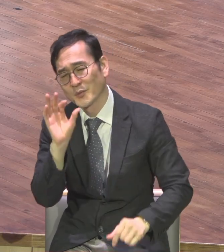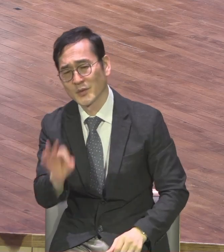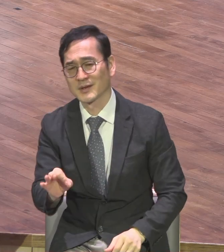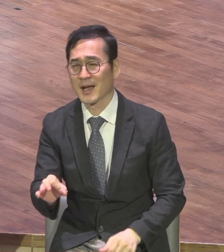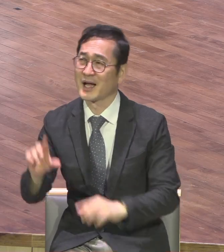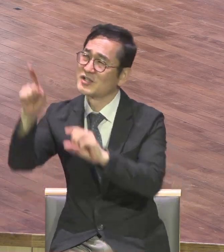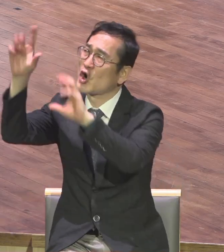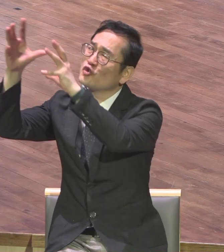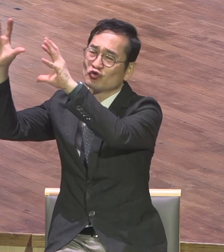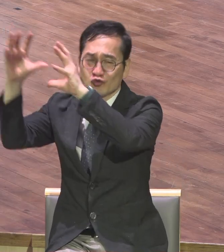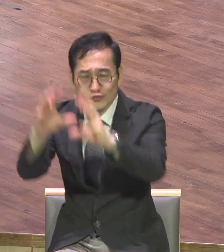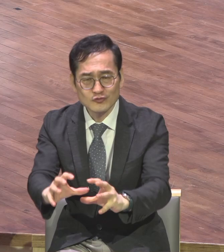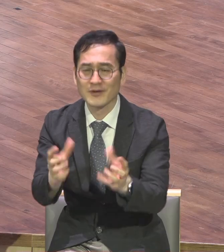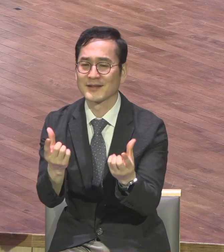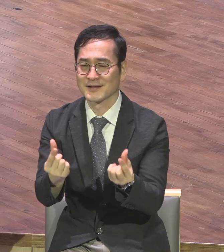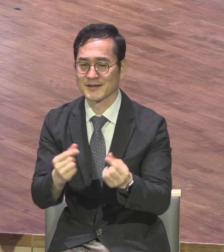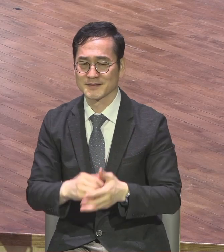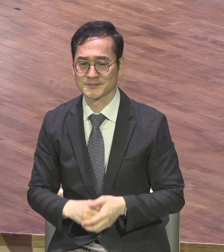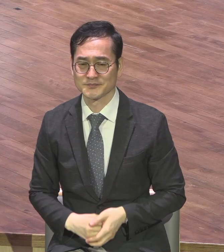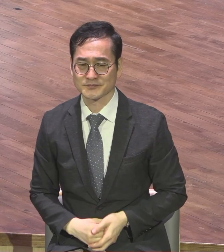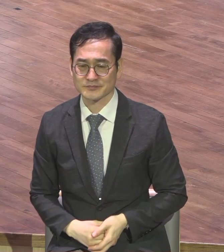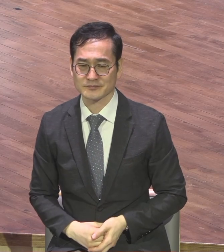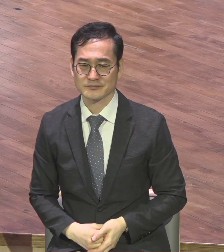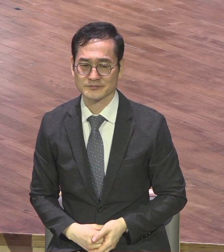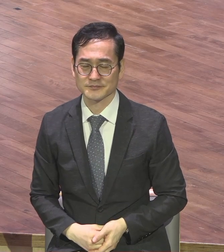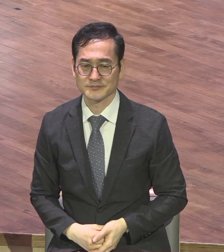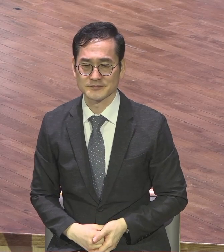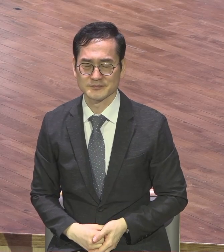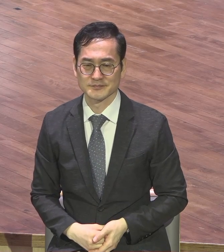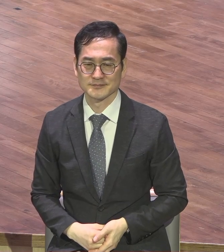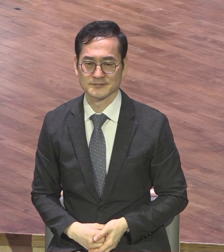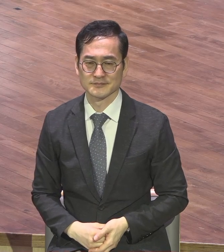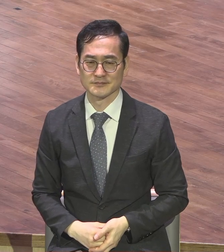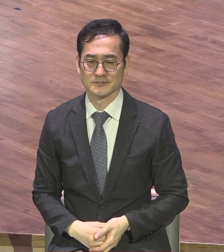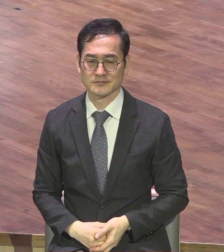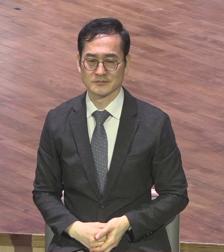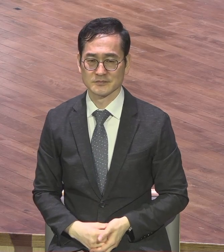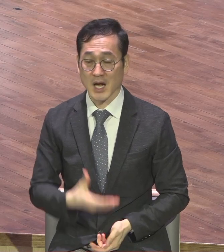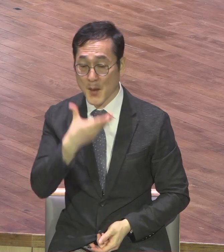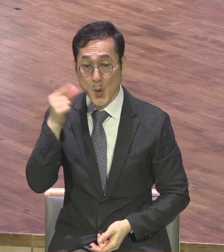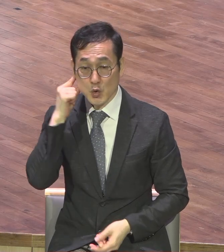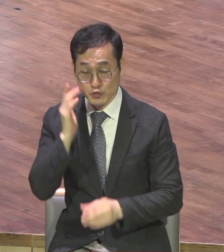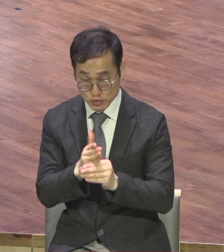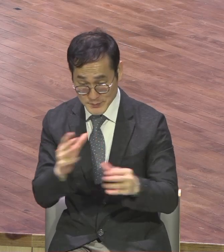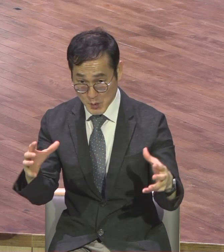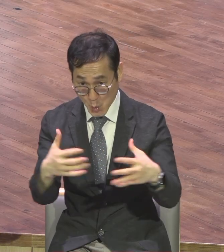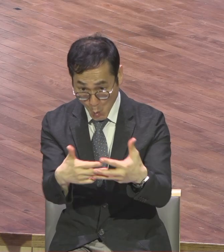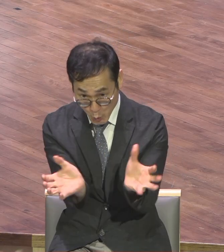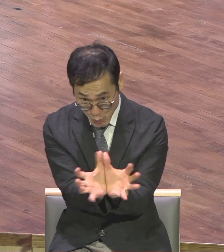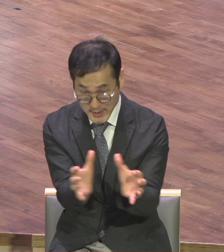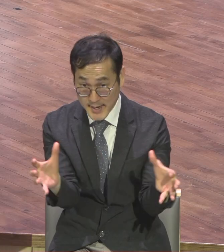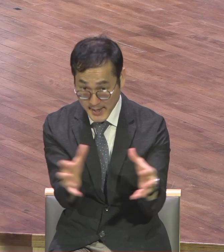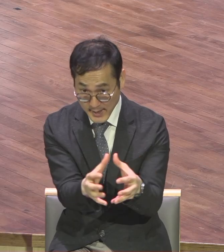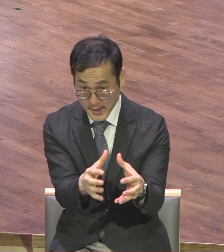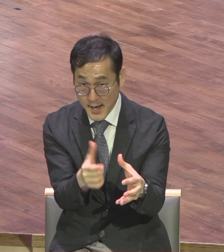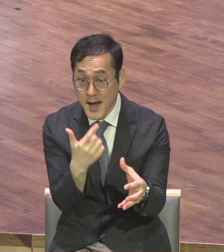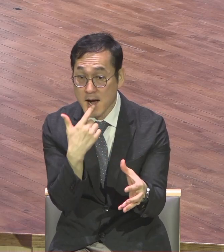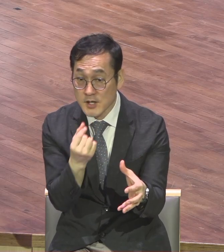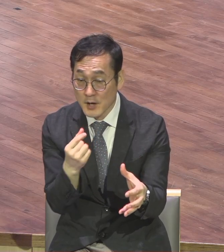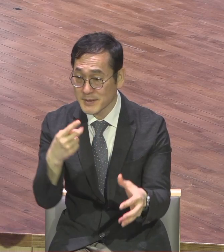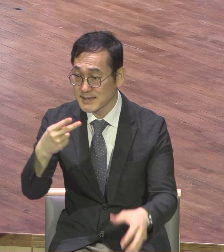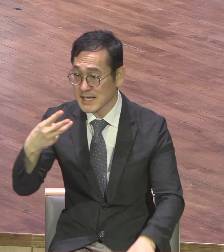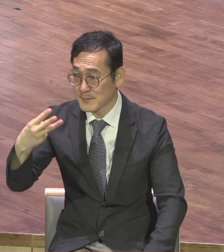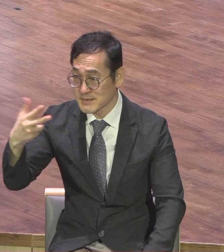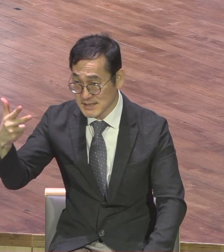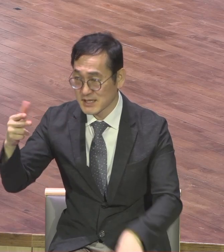자, 우리가 견고한 복음 공동체를 이루는 만큼 237 선교를 가되어집니다.